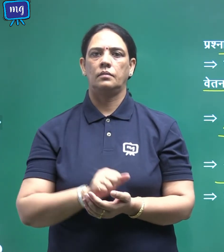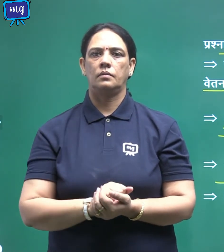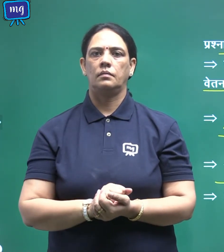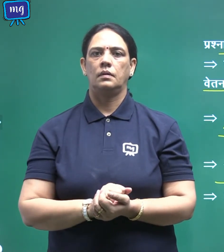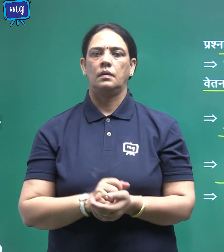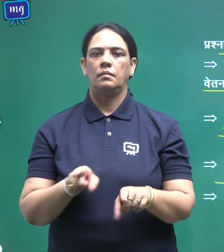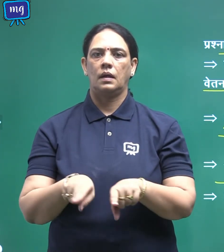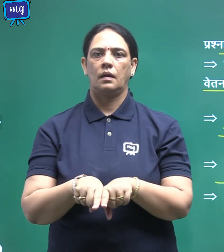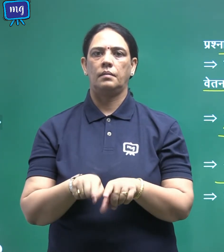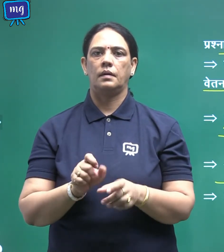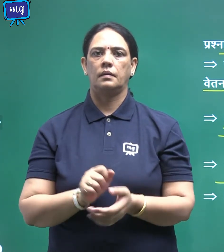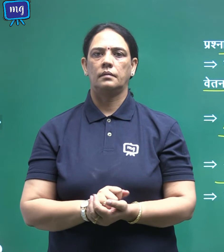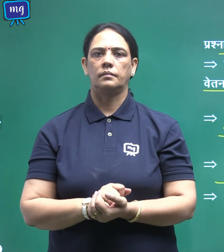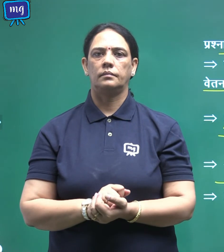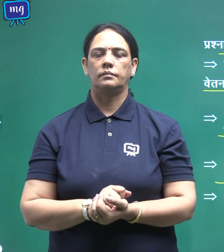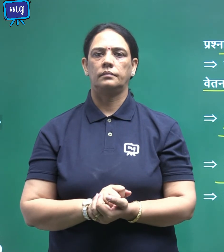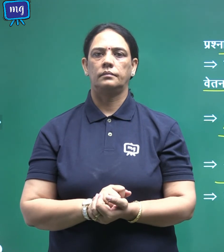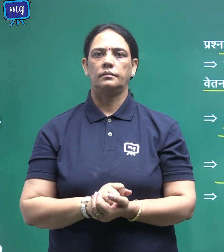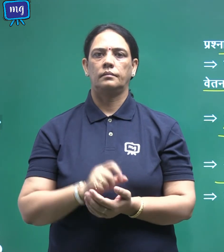बराबर